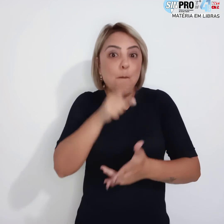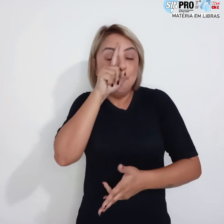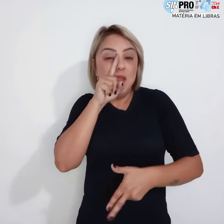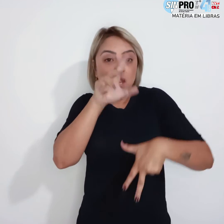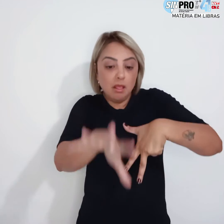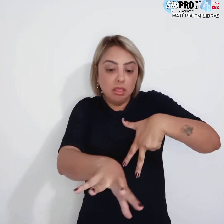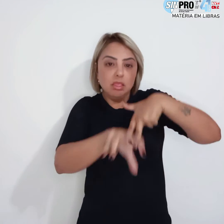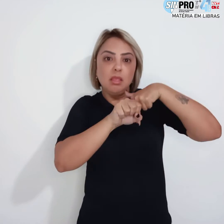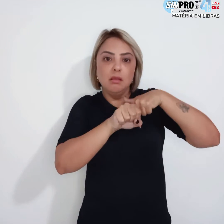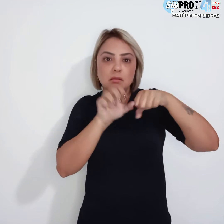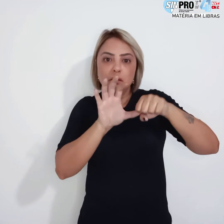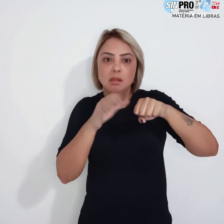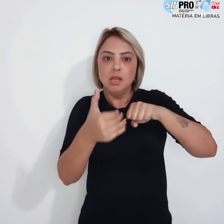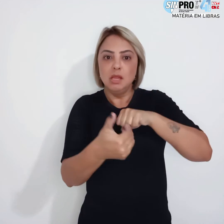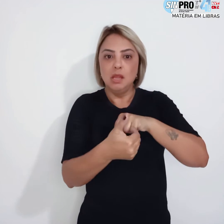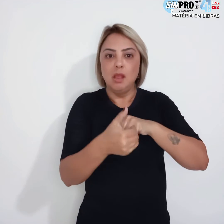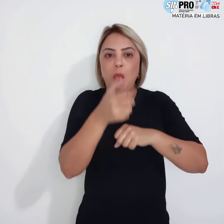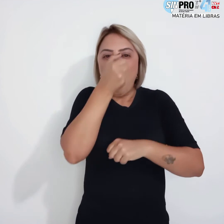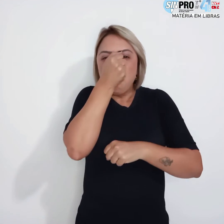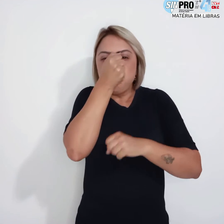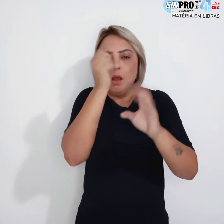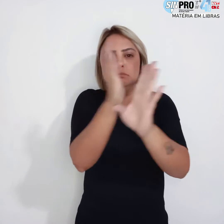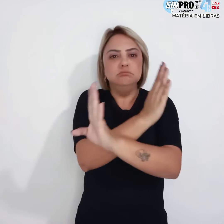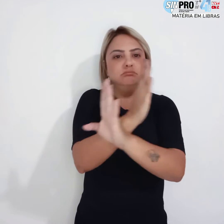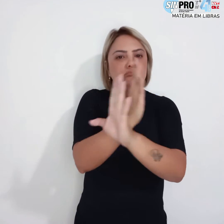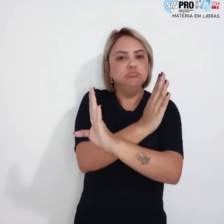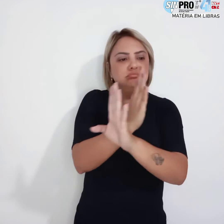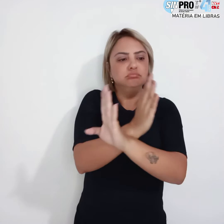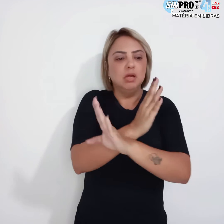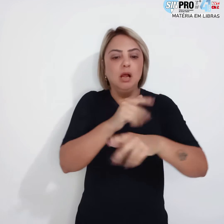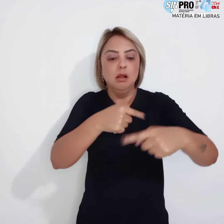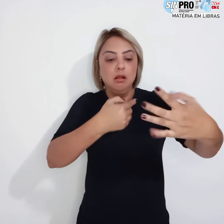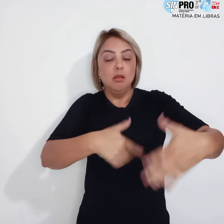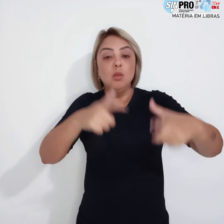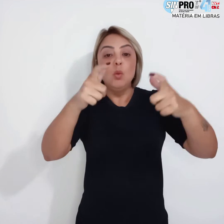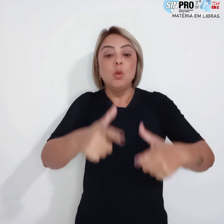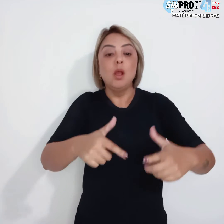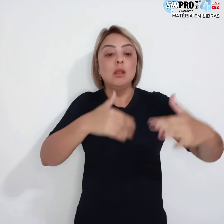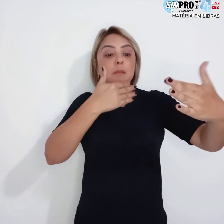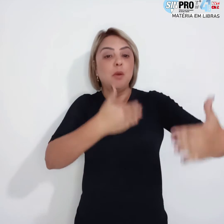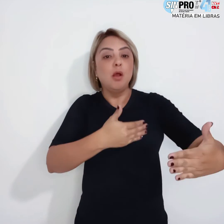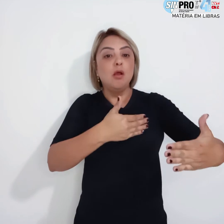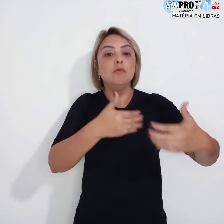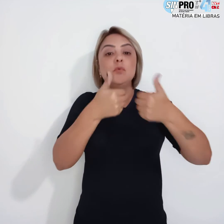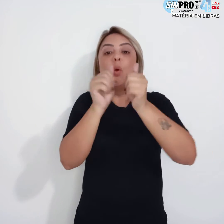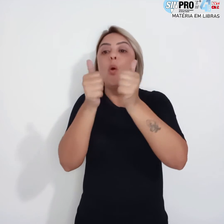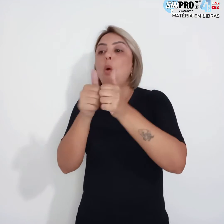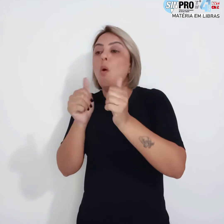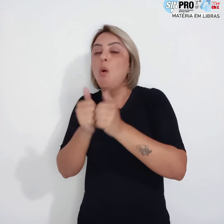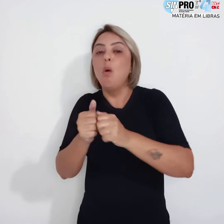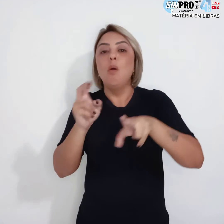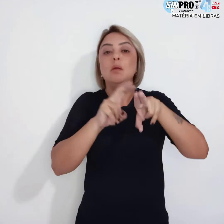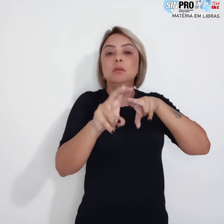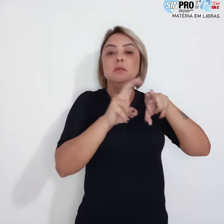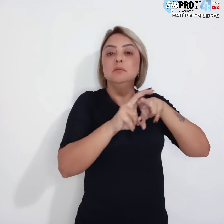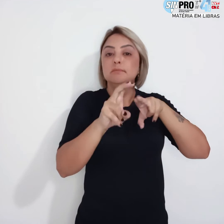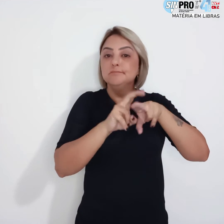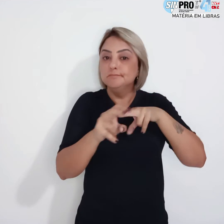pandemia, seja na aglomeração do ambiente de provas, seja na locomoção em ônibus, trens e metrôs. A